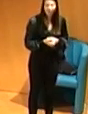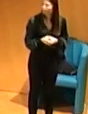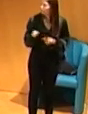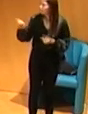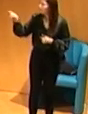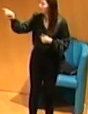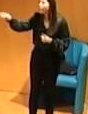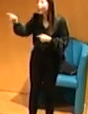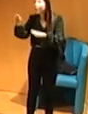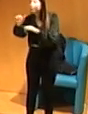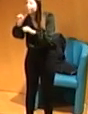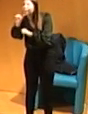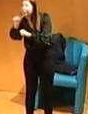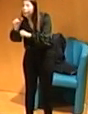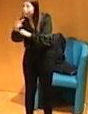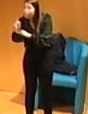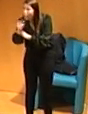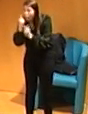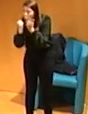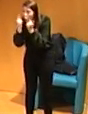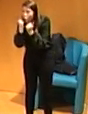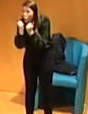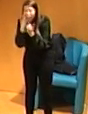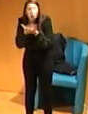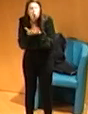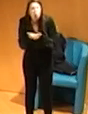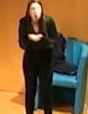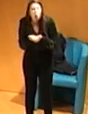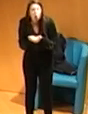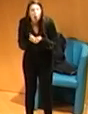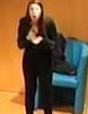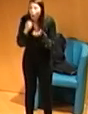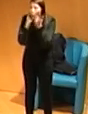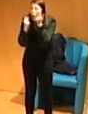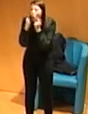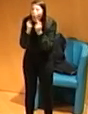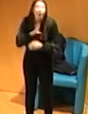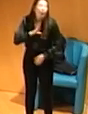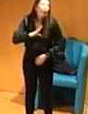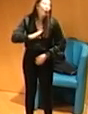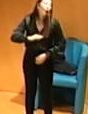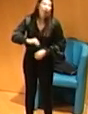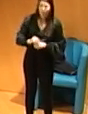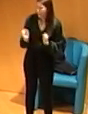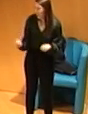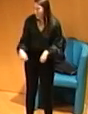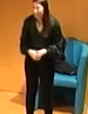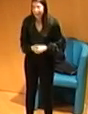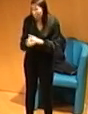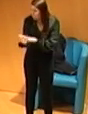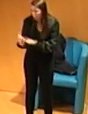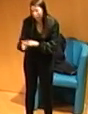Juste pour dire à votre petite fille, c'est pas grave de pleurer. Quand c'est trop lourd, ça fait du bien de pleurer. Ouais, vraiment. Pas